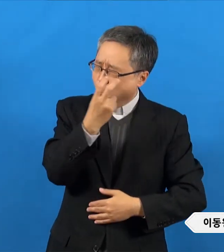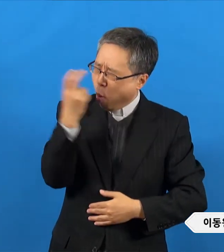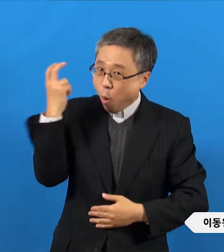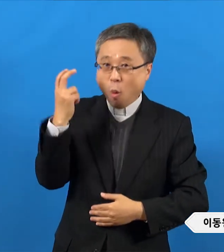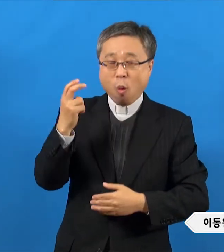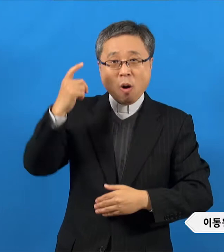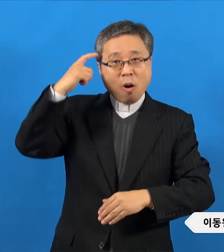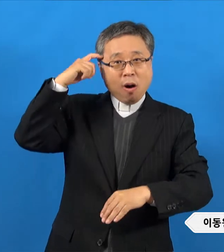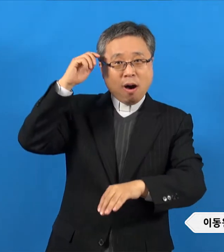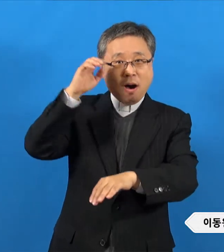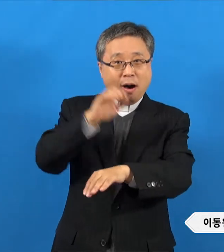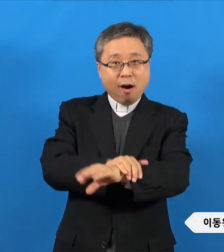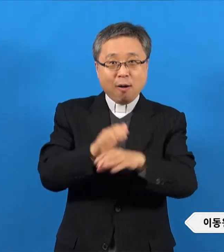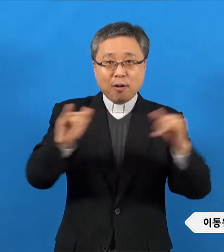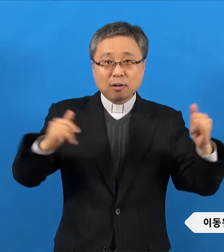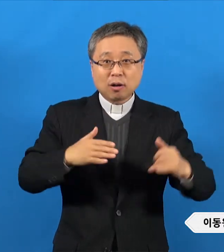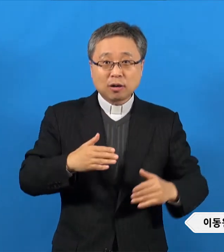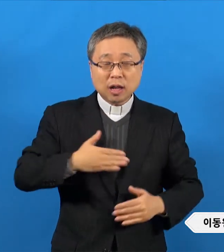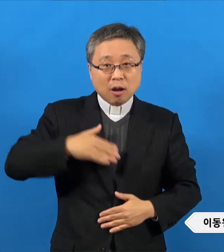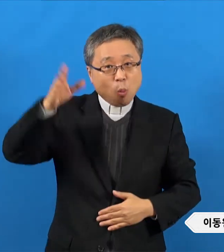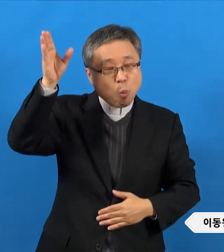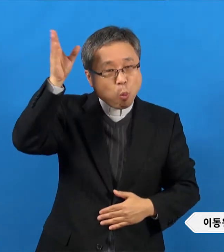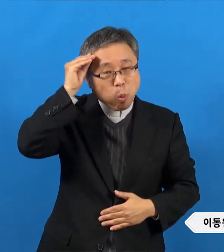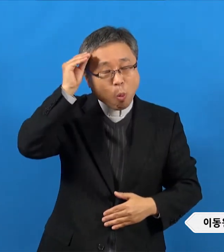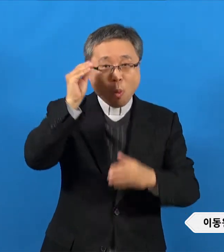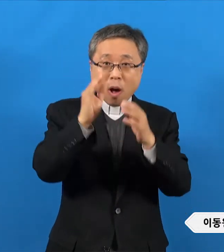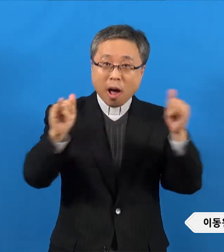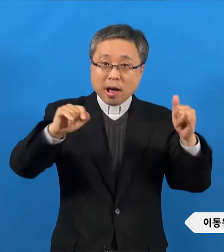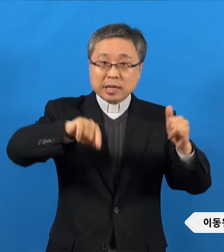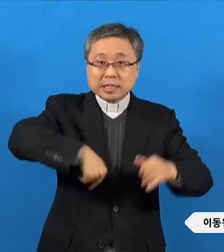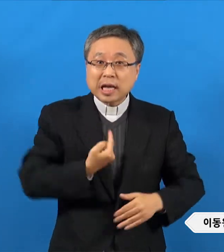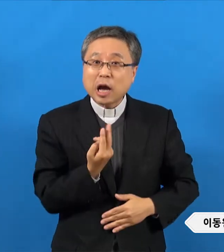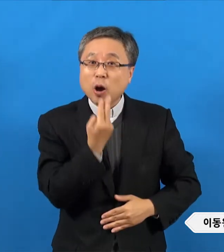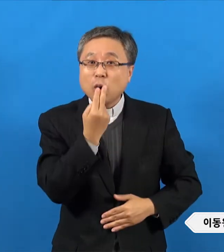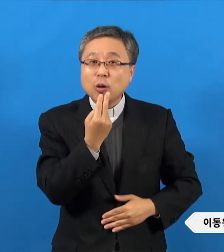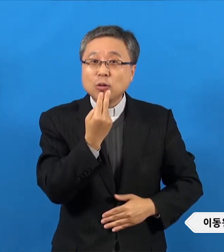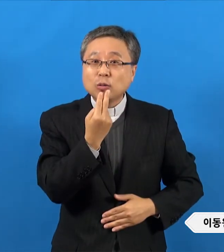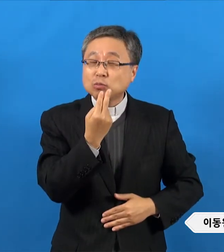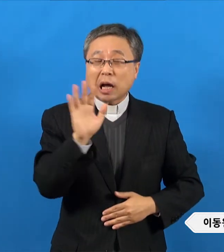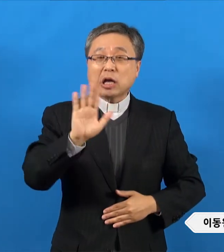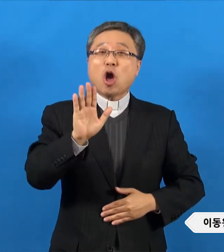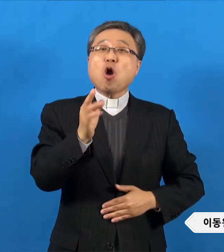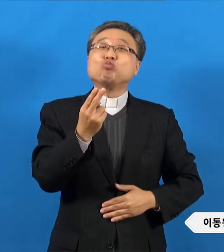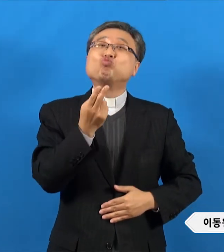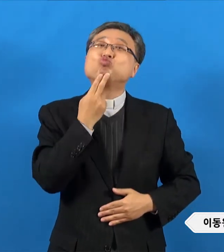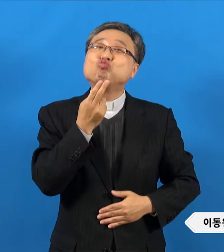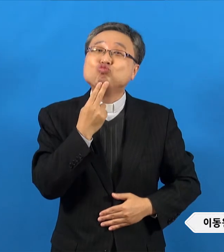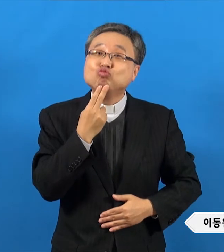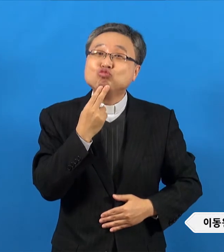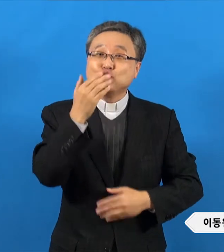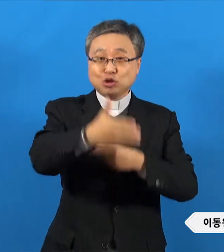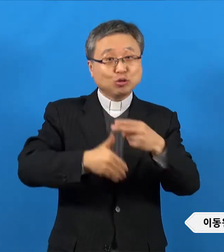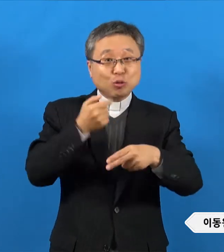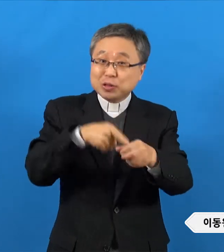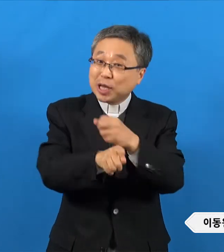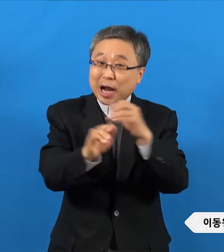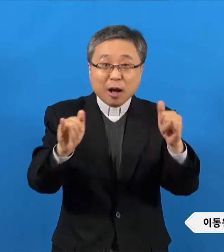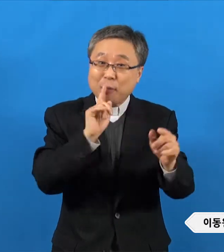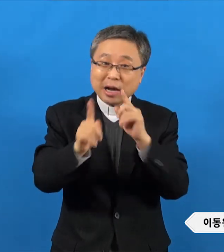사람들이에요. 나는 멍청한 사람들이 자기를 무신론자라고 말하는 것을 별로 만난 일이 없습니다. 아주 지혜로운